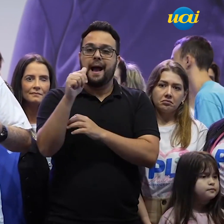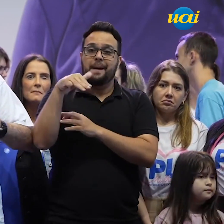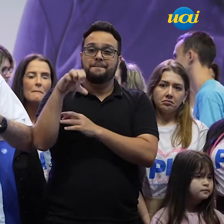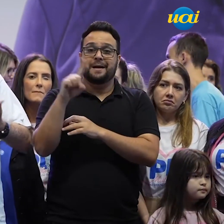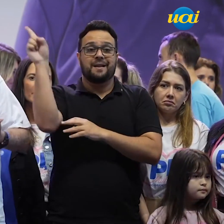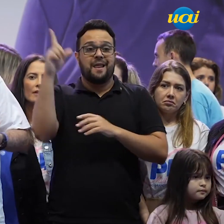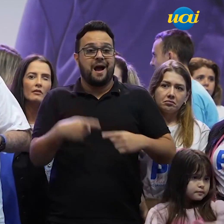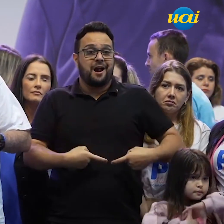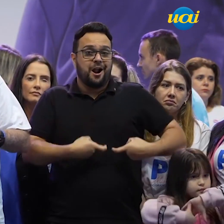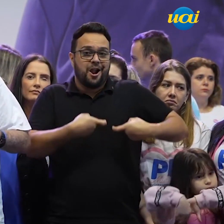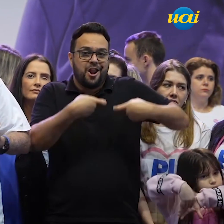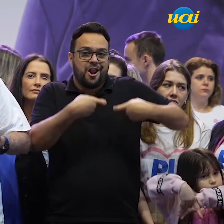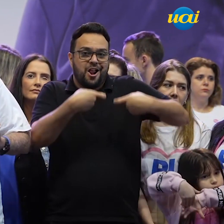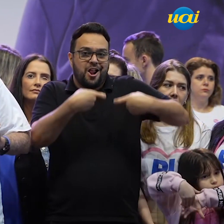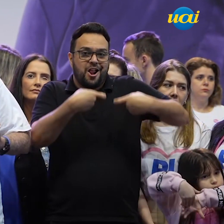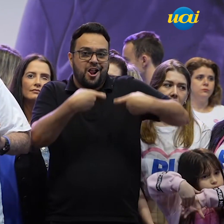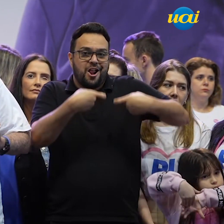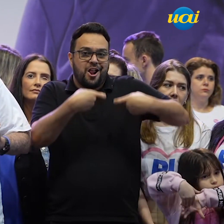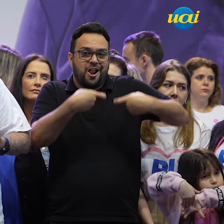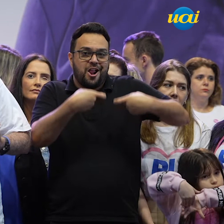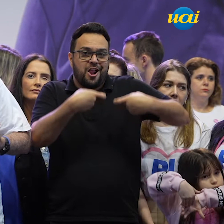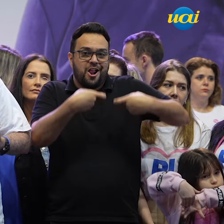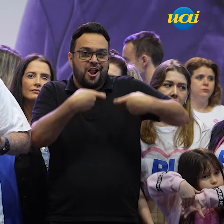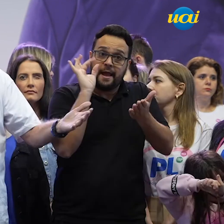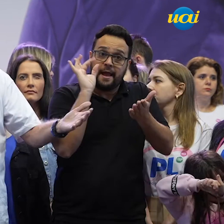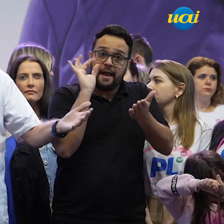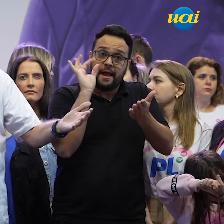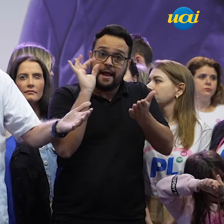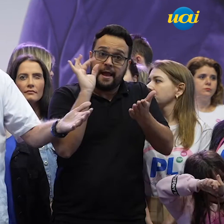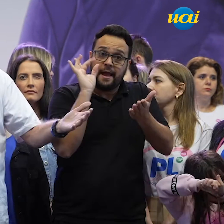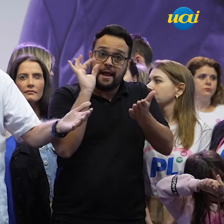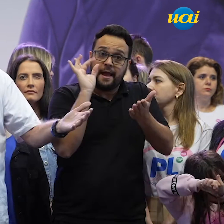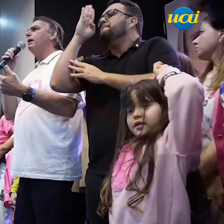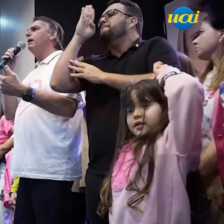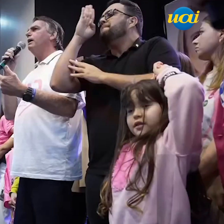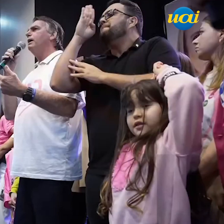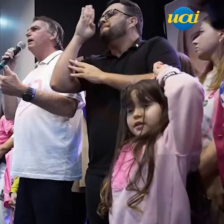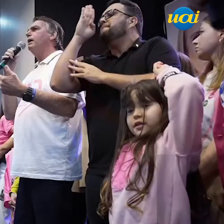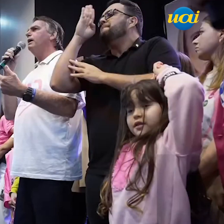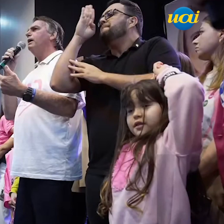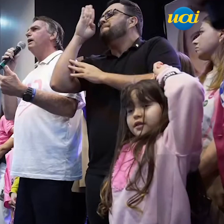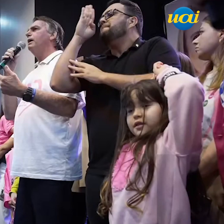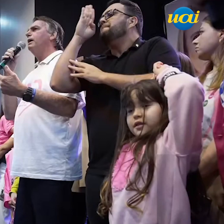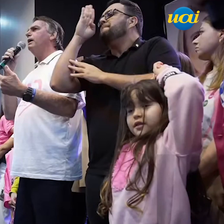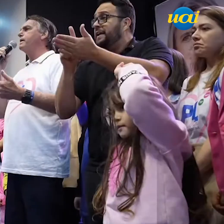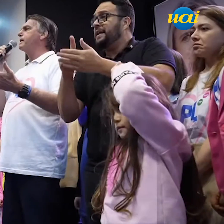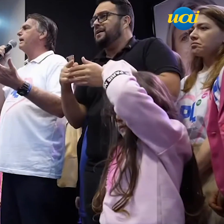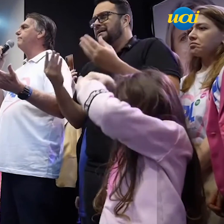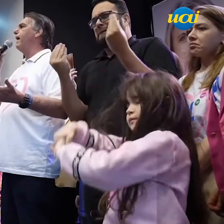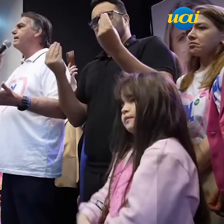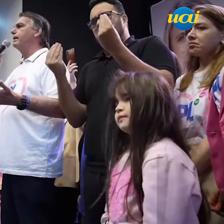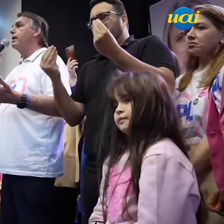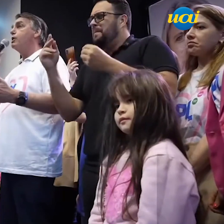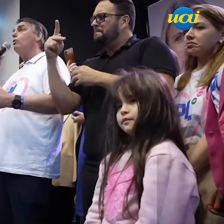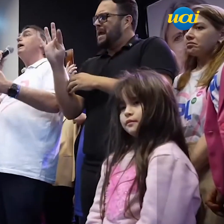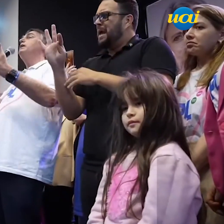Isso não é crítica, isso é uma realidade. Como podemos relativizar o que esses caras